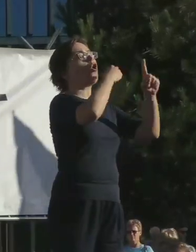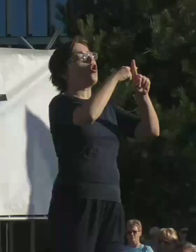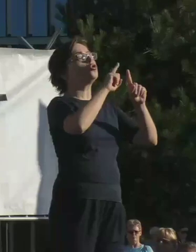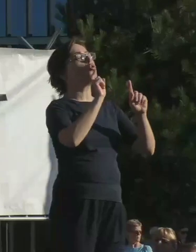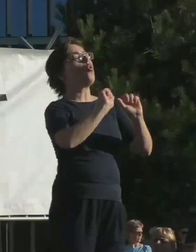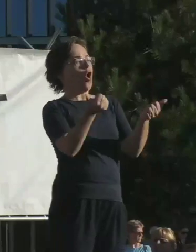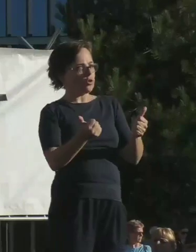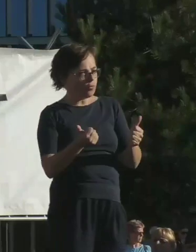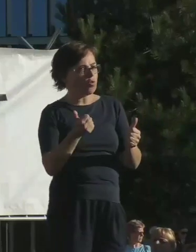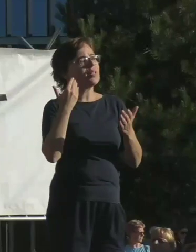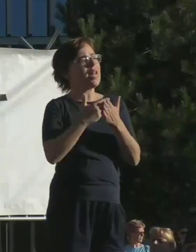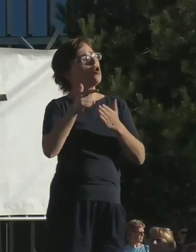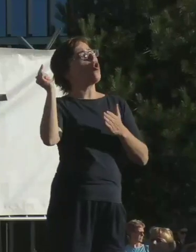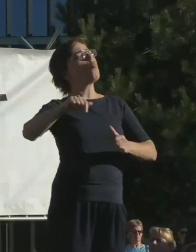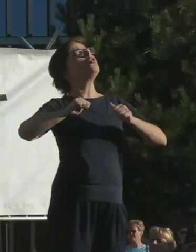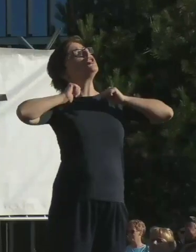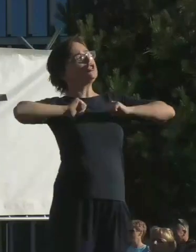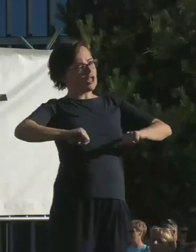jebani hipokryci.